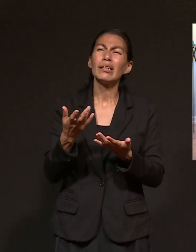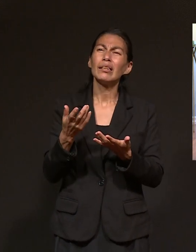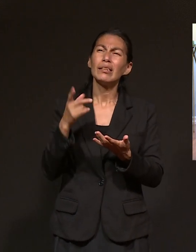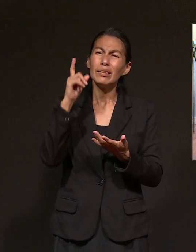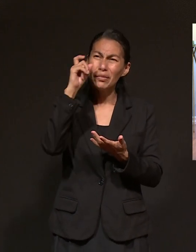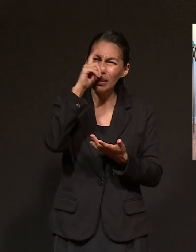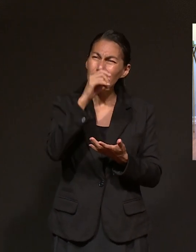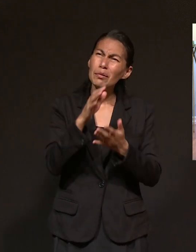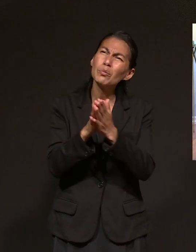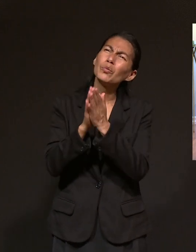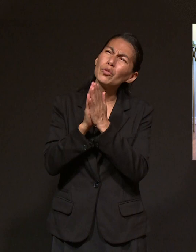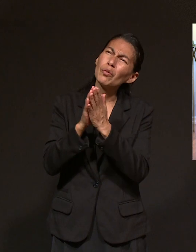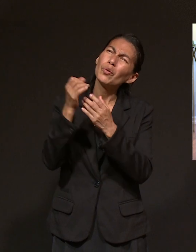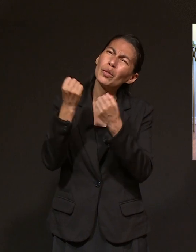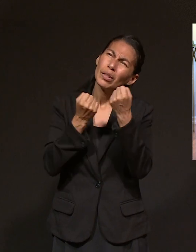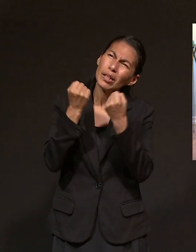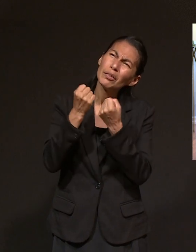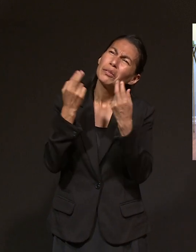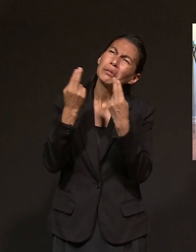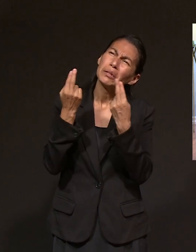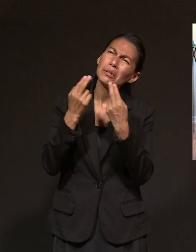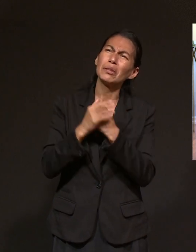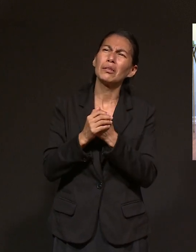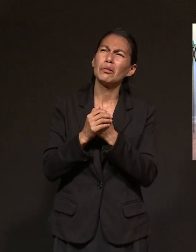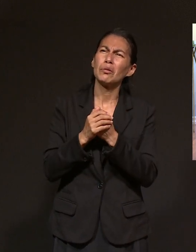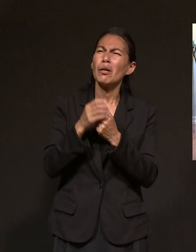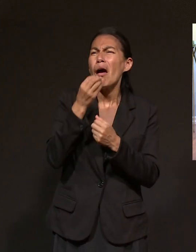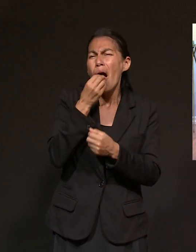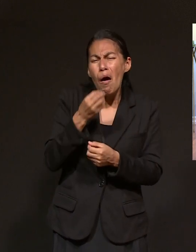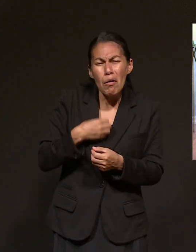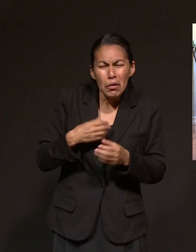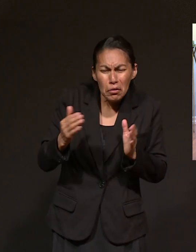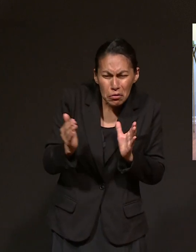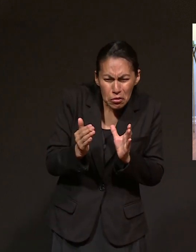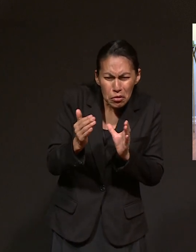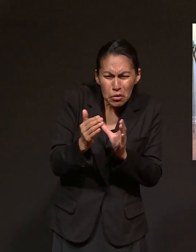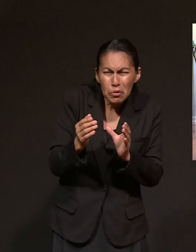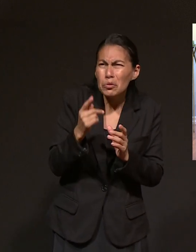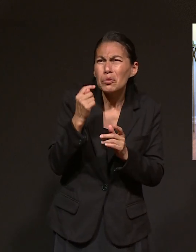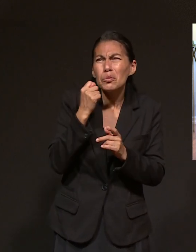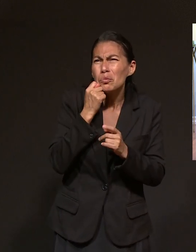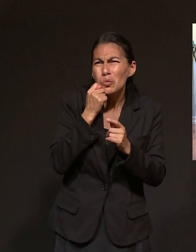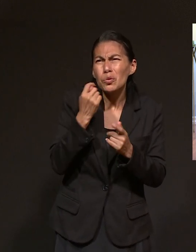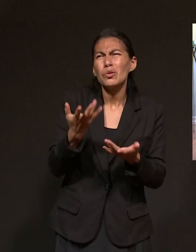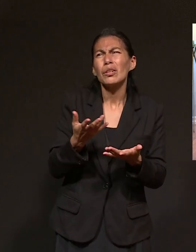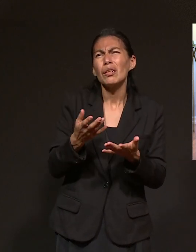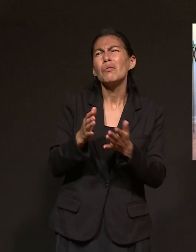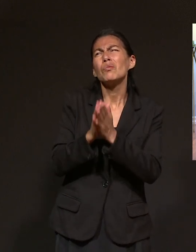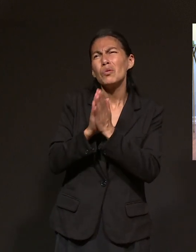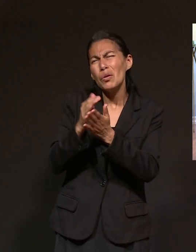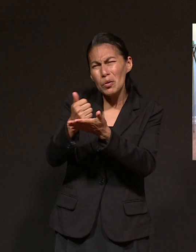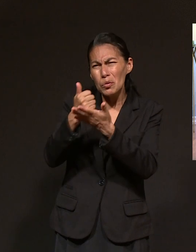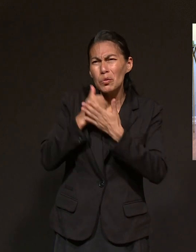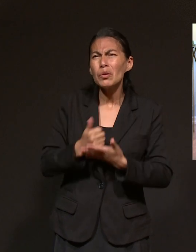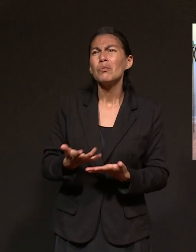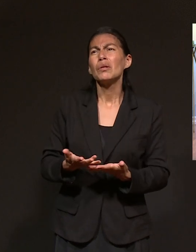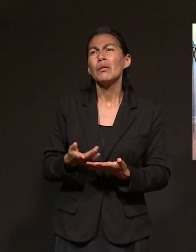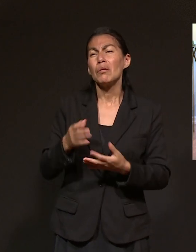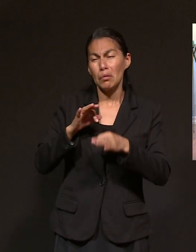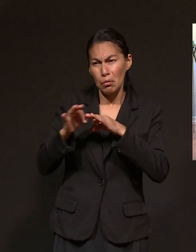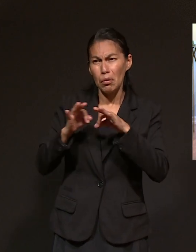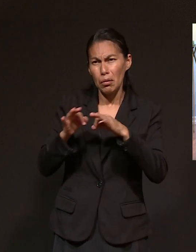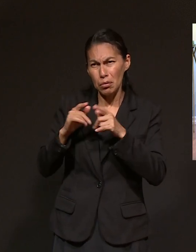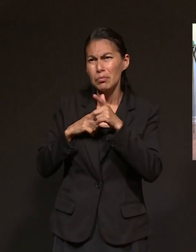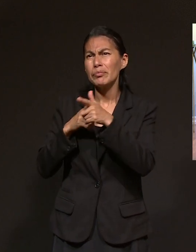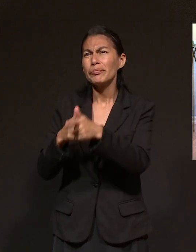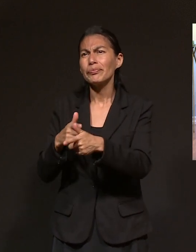tú puedes, dame un carro, dame un bochito, un surito, ayúdame a conseguir un carro para poder seguir continuando trabajando